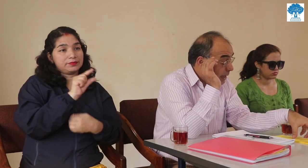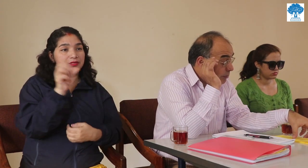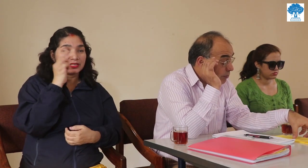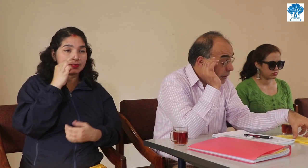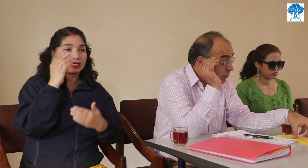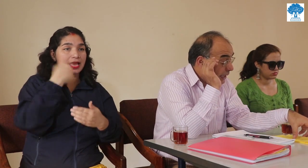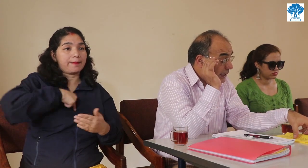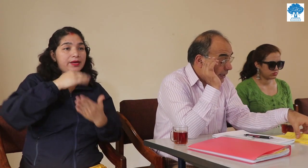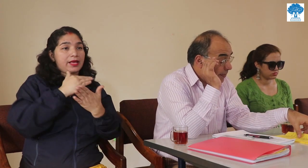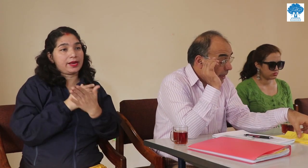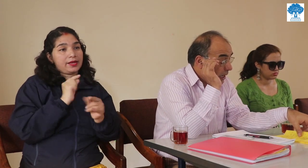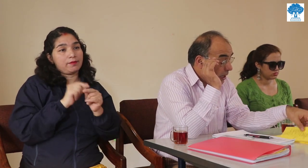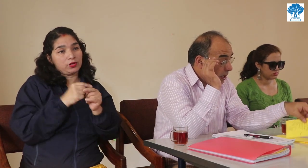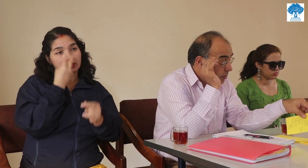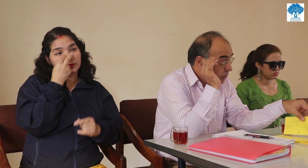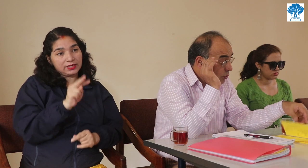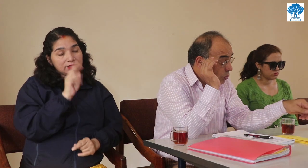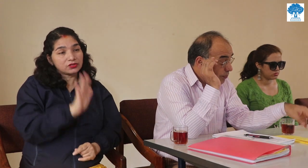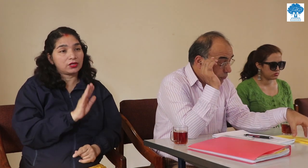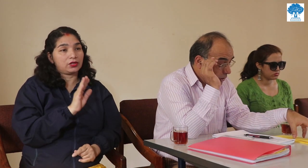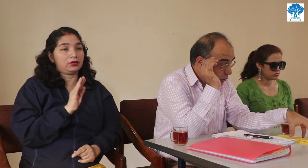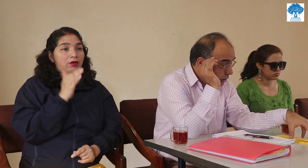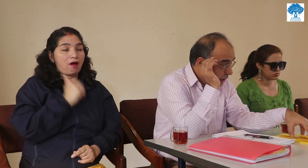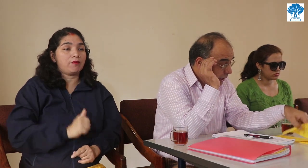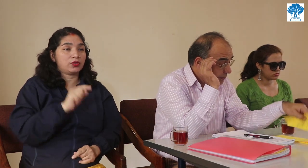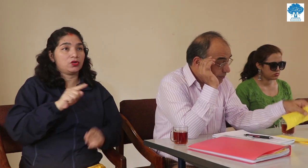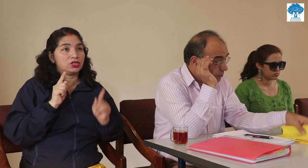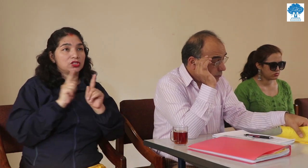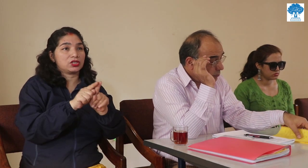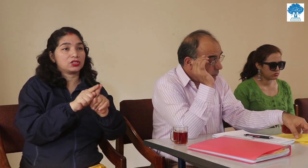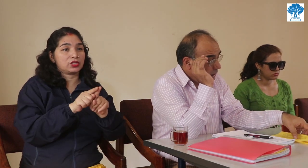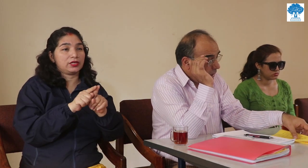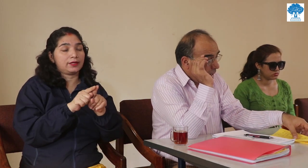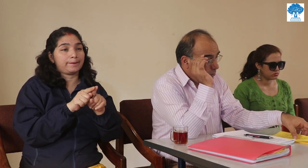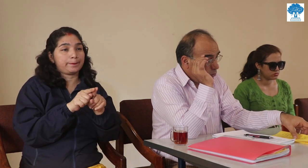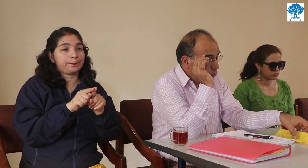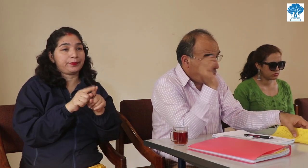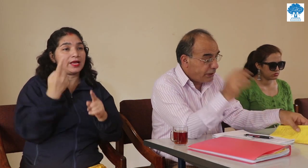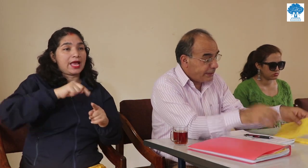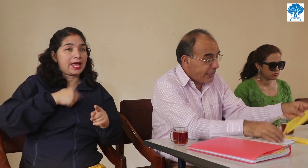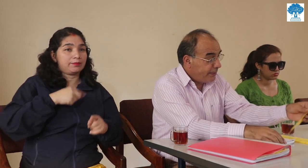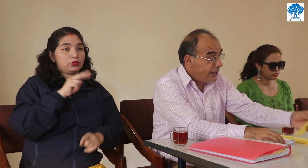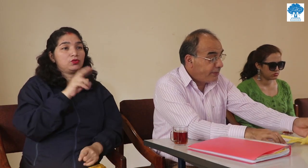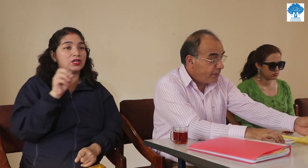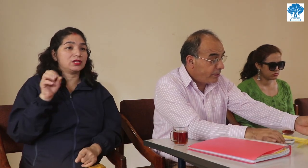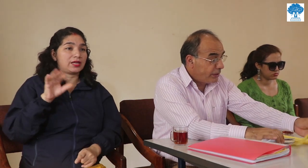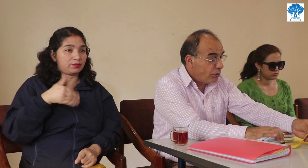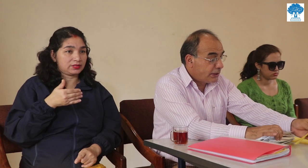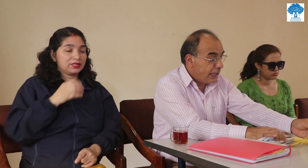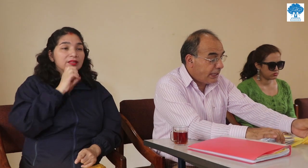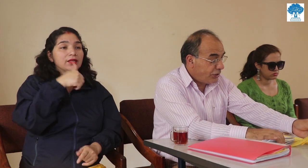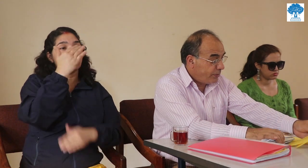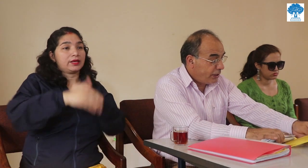हाम्रा प्रोग्रामहरू बनेको देखिन्छ. अब यो सँगसँगै हाम्रो 2000 पछाडि मिलेनियम